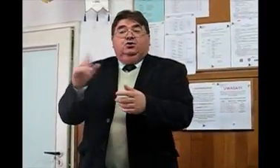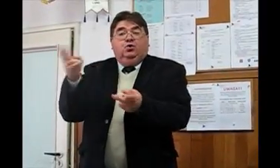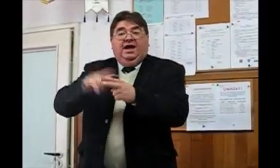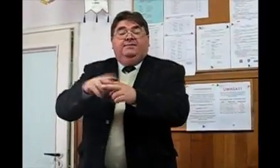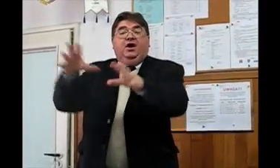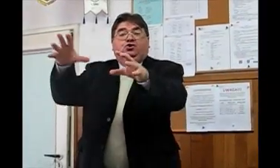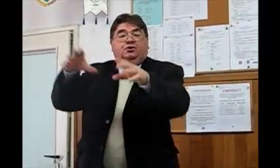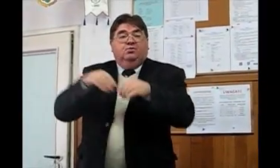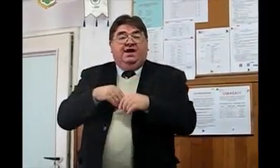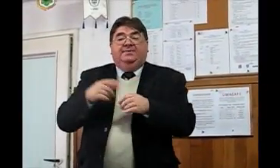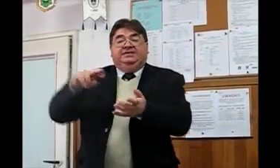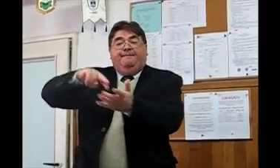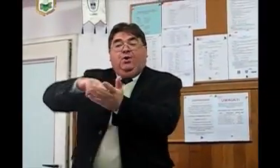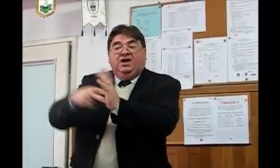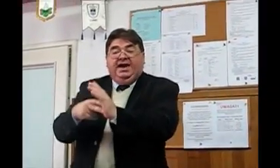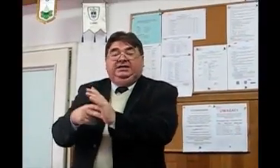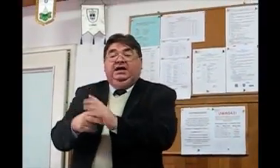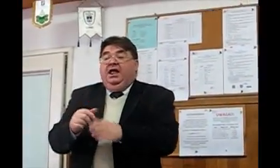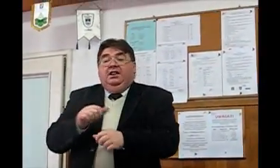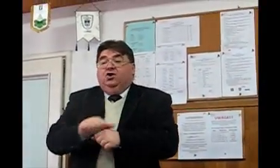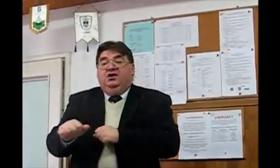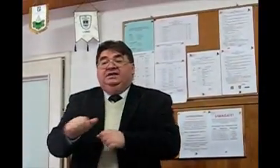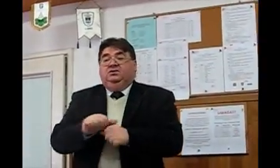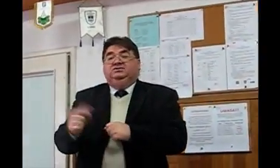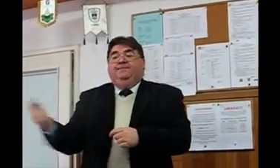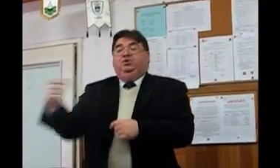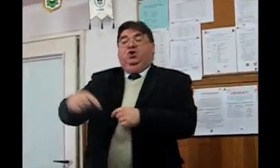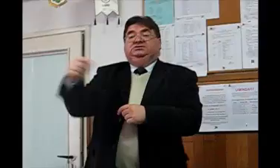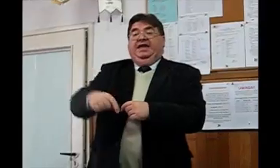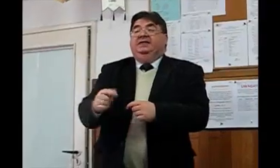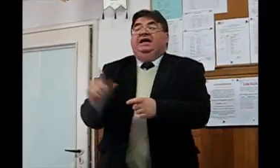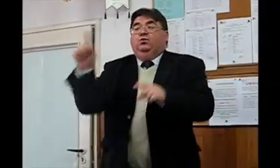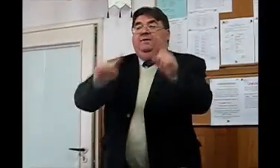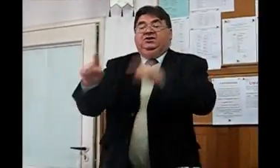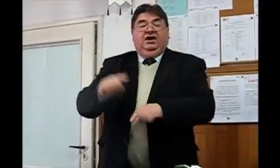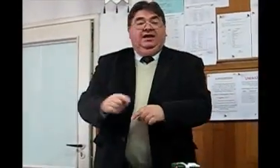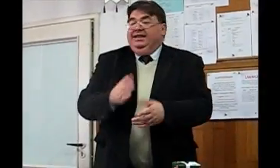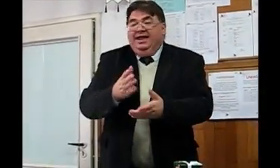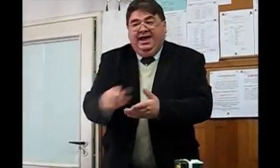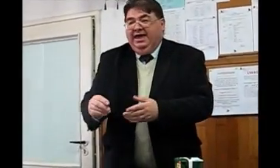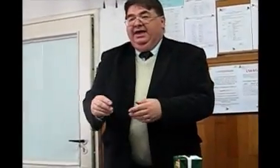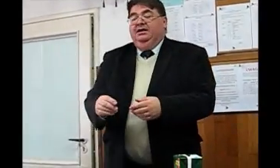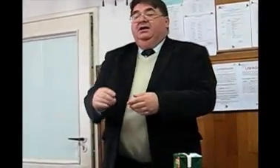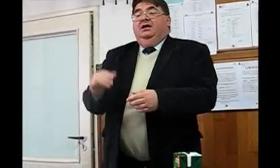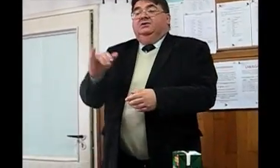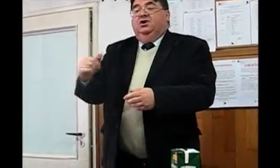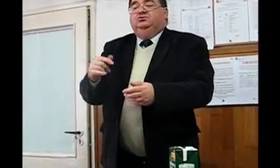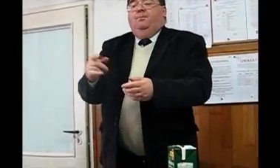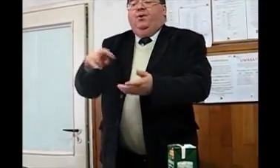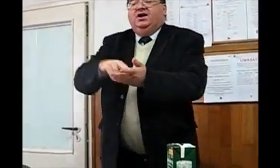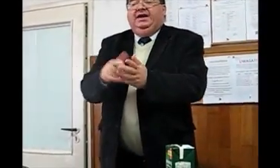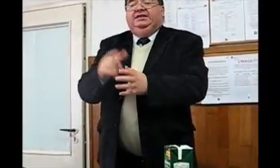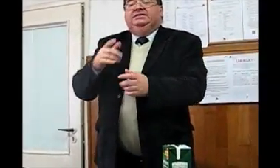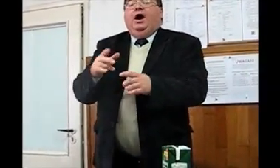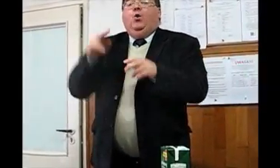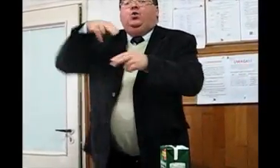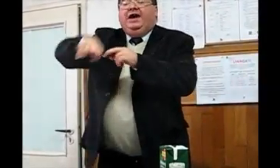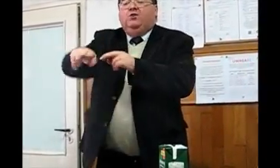my otrzymujemy za projekty, to nie są na przychodzenie, na tłumaczenie, nie. To są projekty za udział w